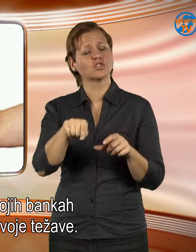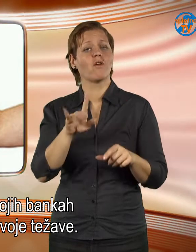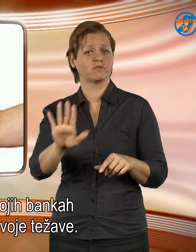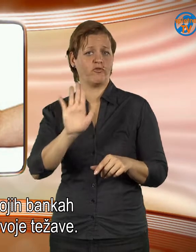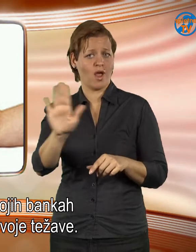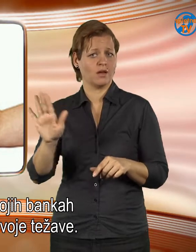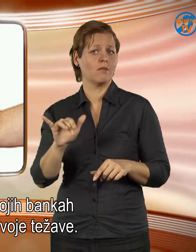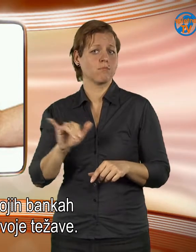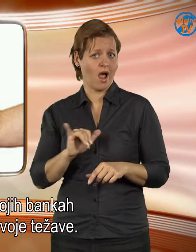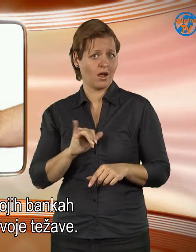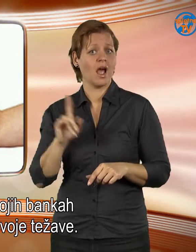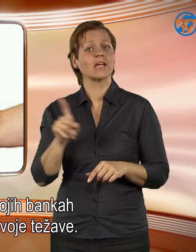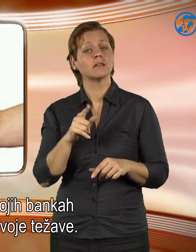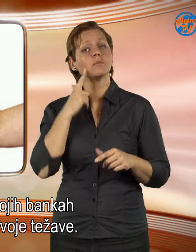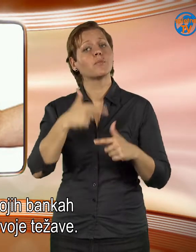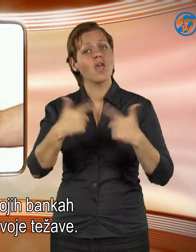in pojasnijo svoje težave.